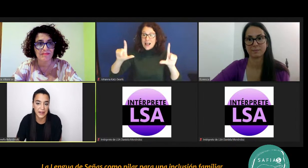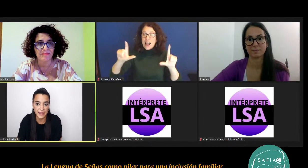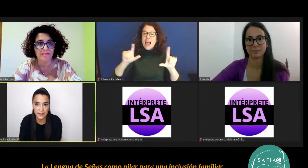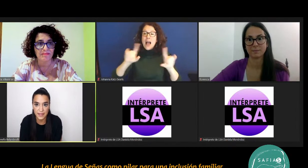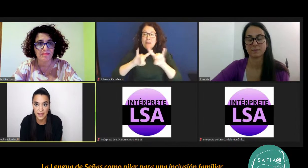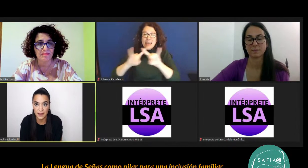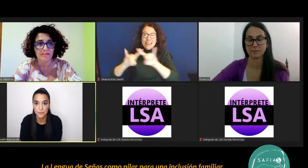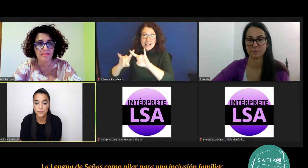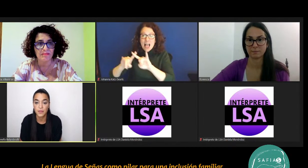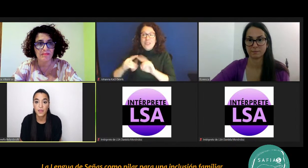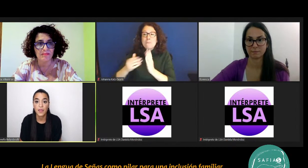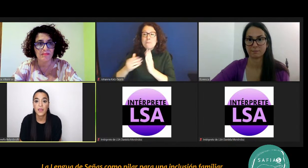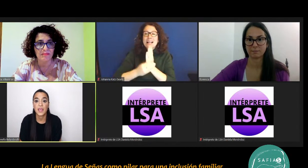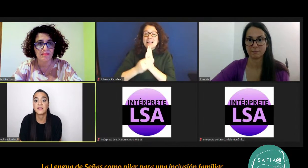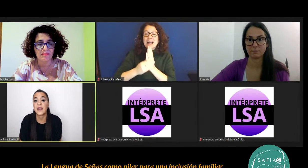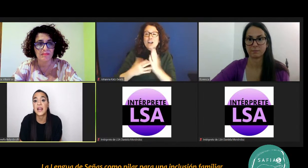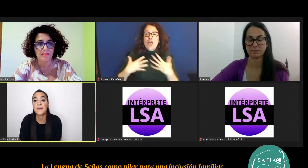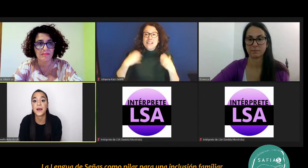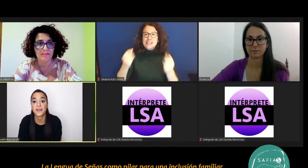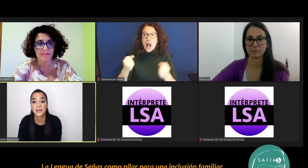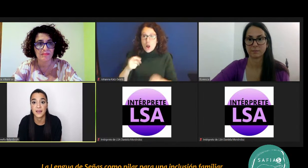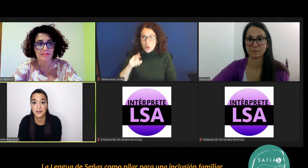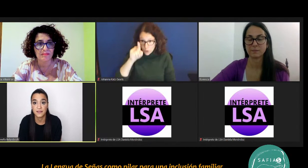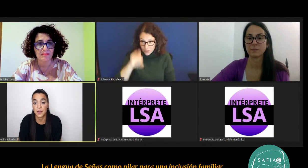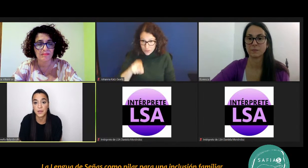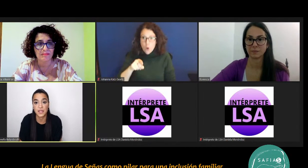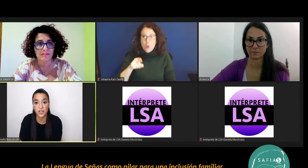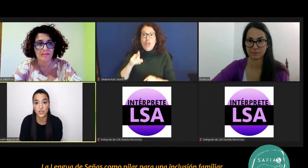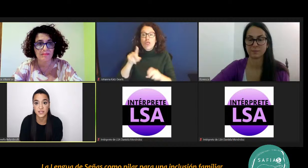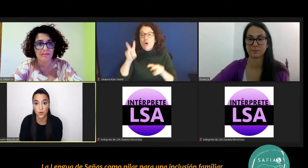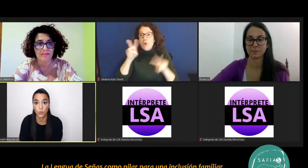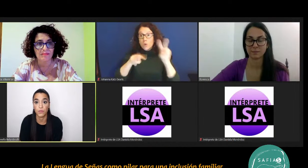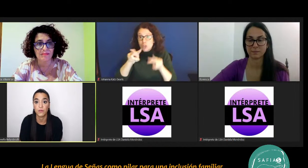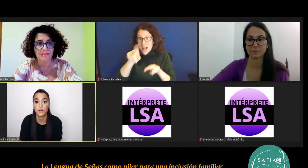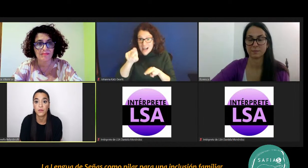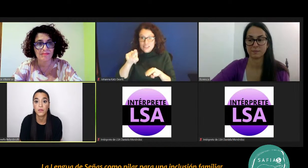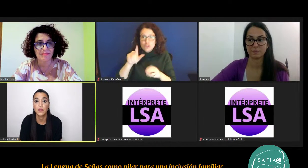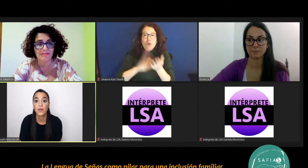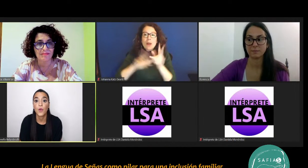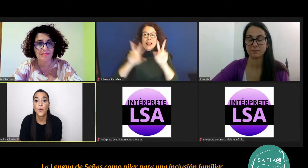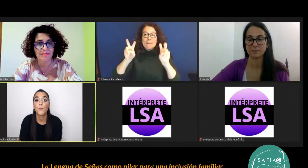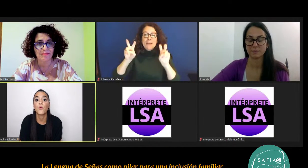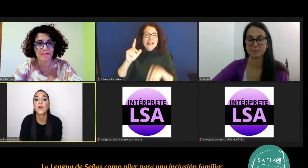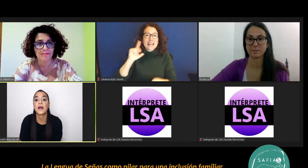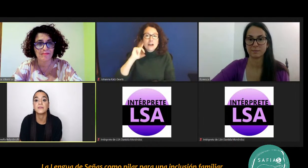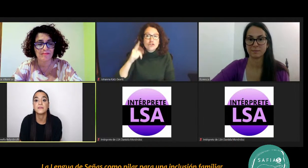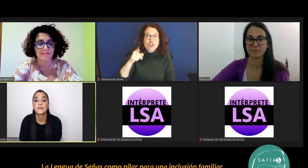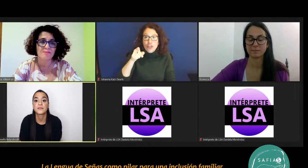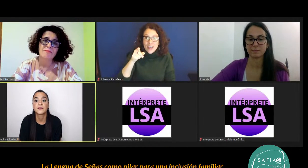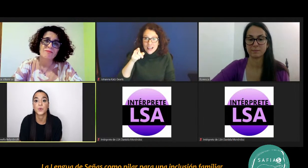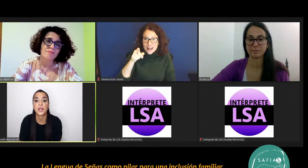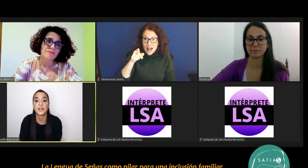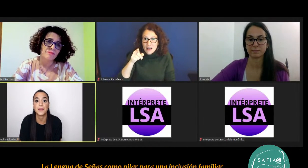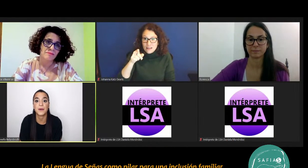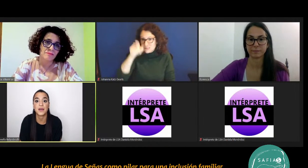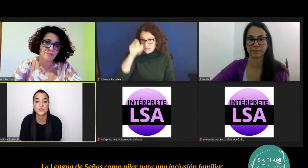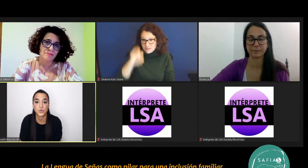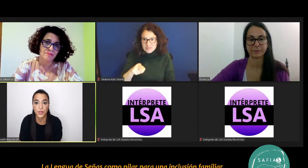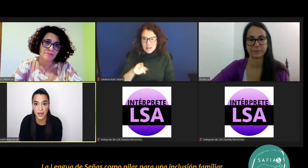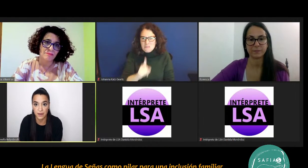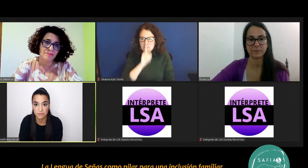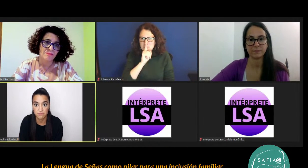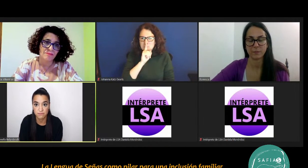en Argentina. Entran a la página del Ministerio de Salud, buscan sobre el